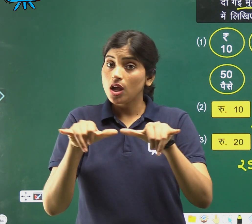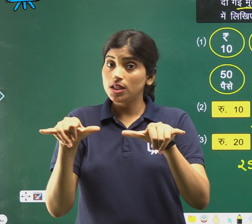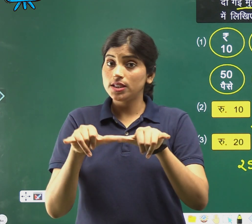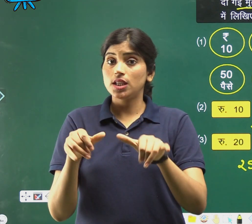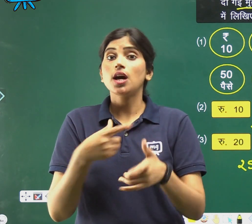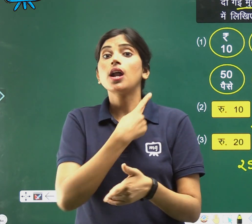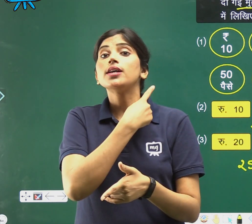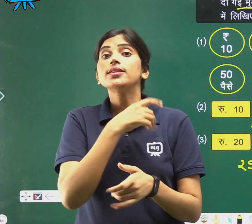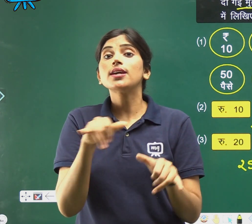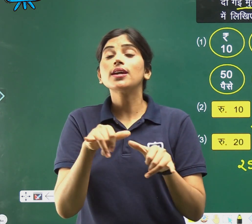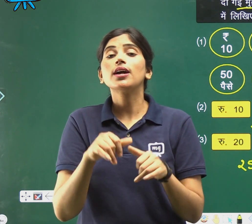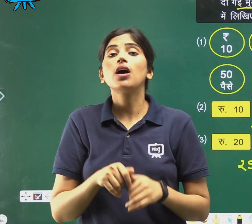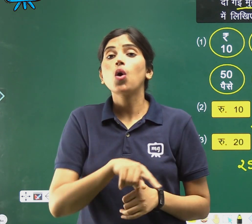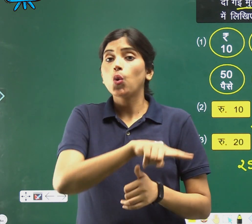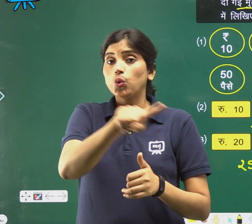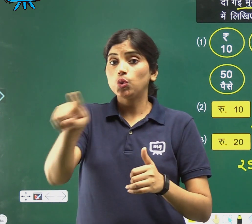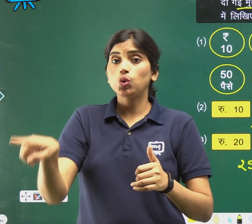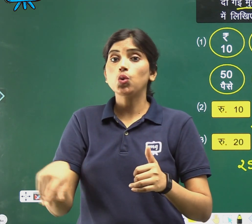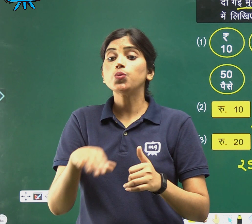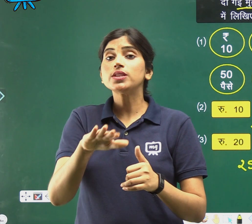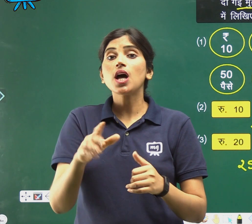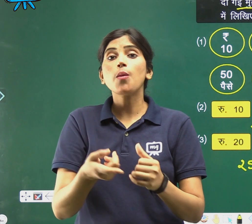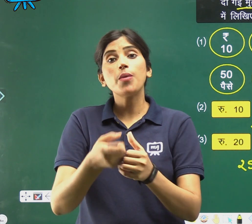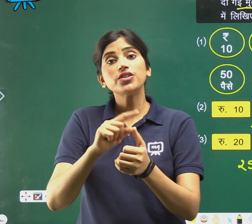से आप सब बच्चे